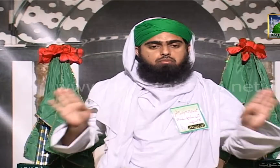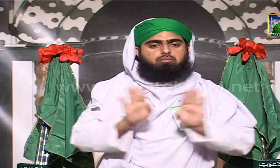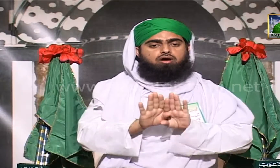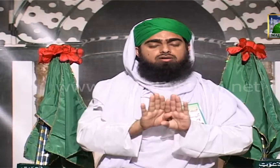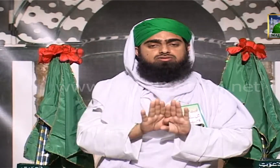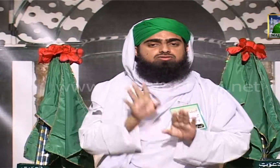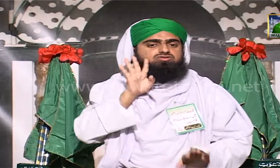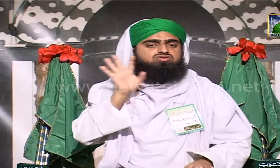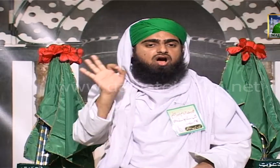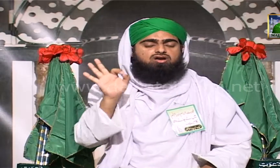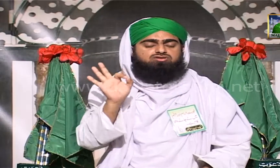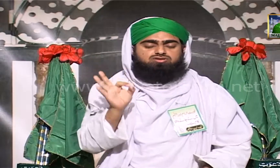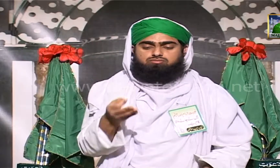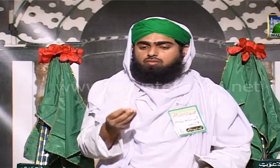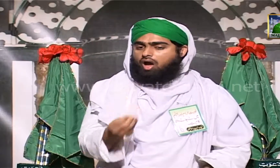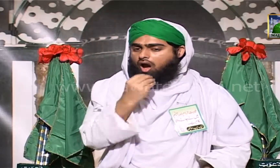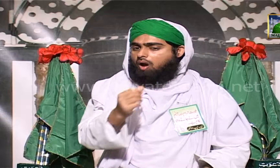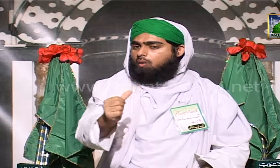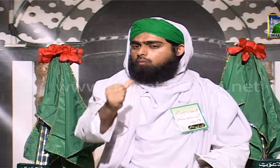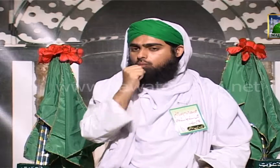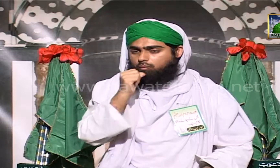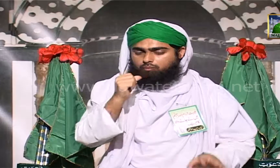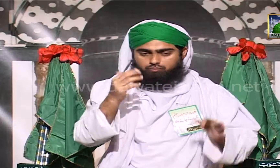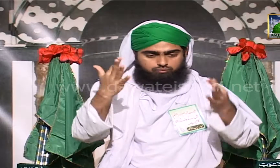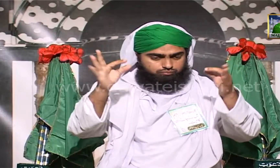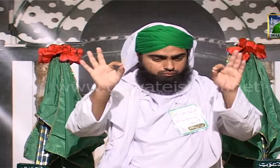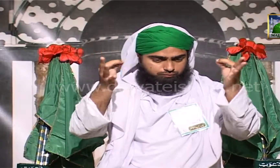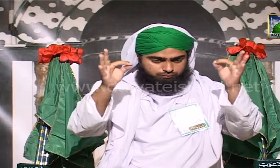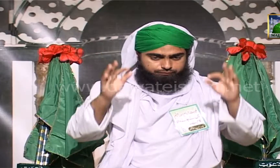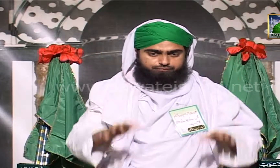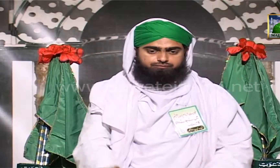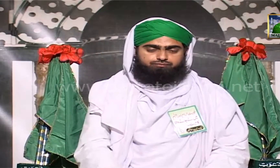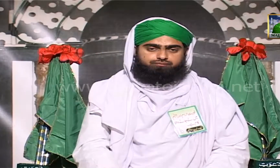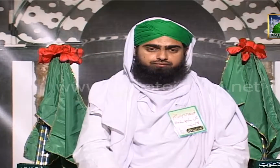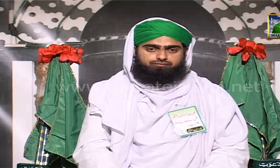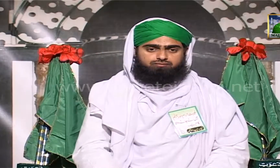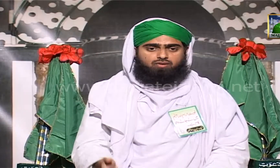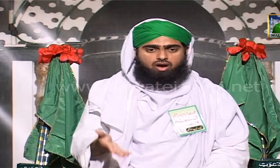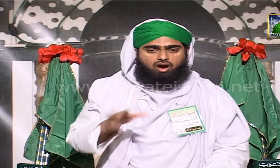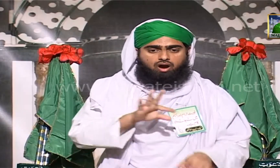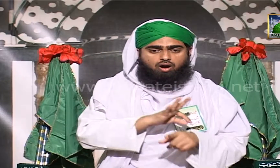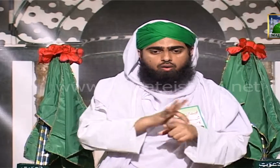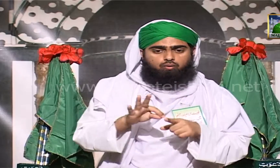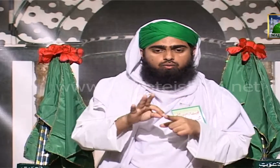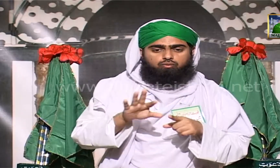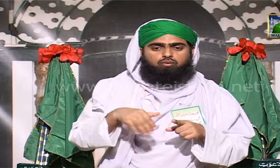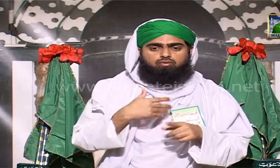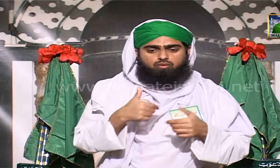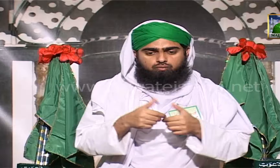40 دن کے اندر میں نے نہ کچھ کھایا نہ میں نے کچھ پیا، اور رات کے معمولات میں اوراد و وظائف میں